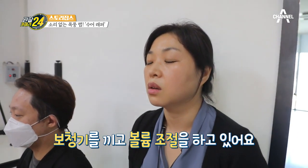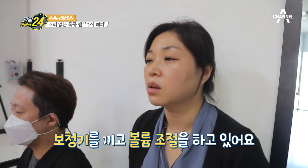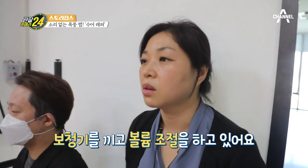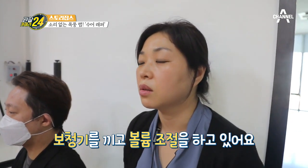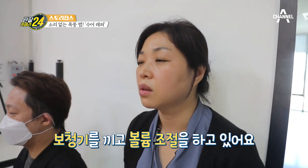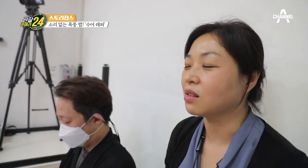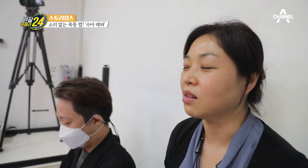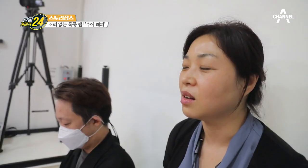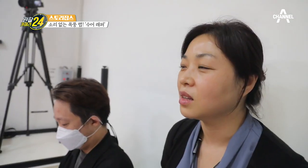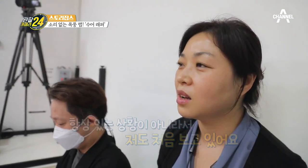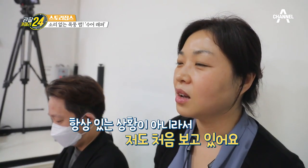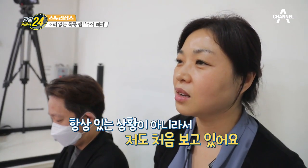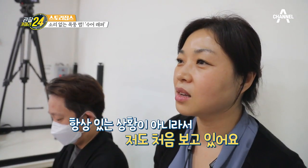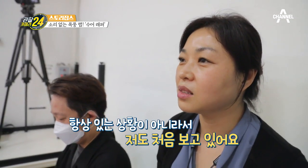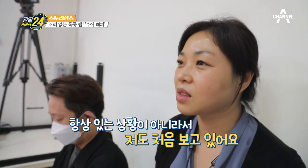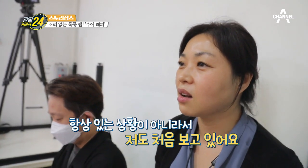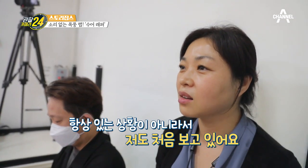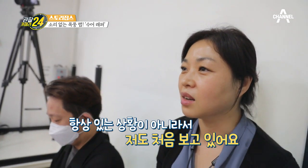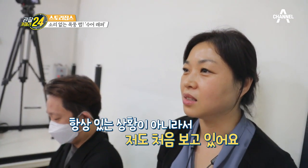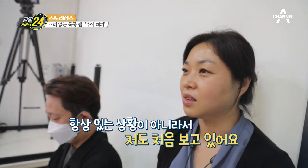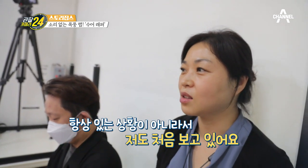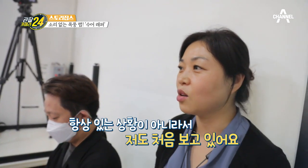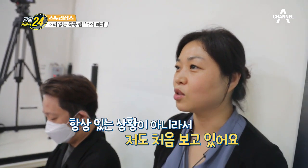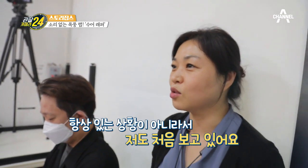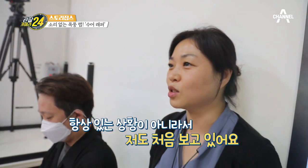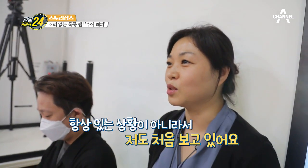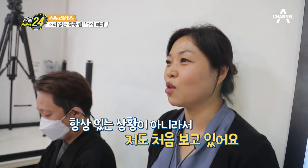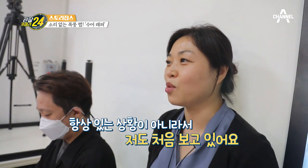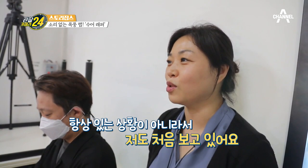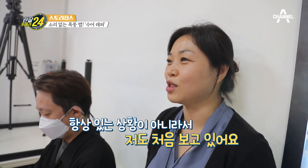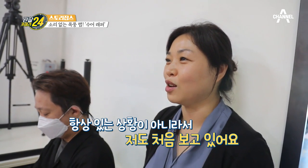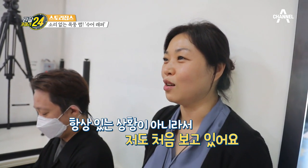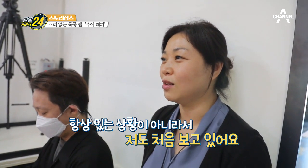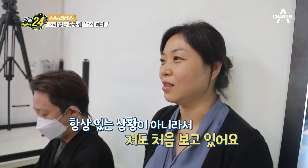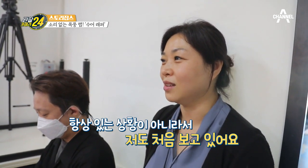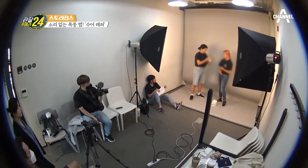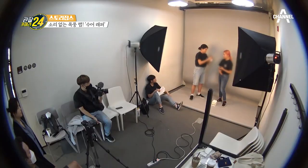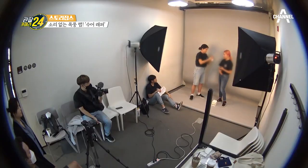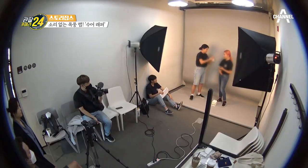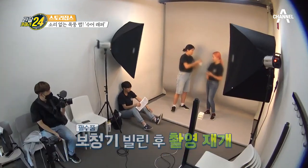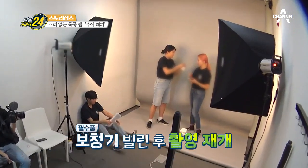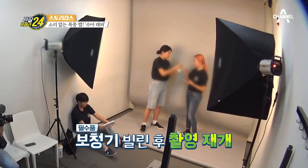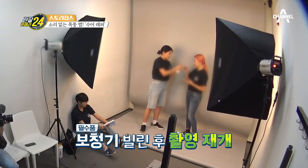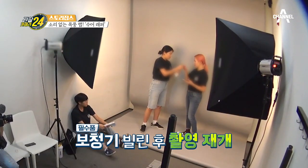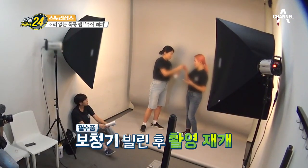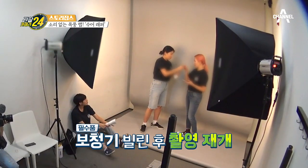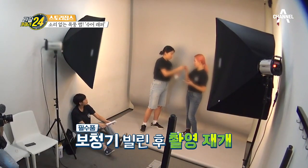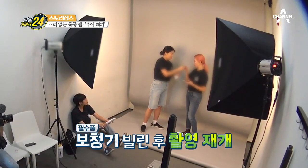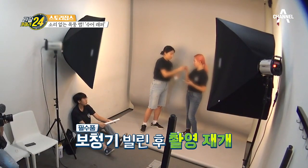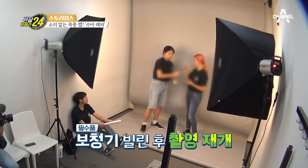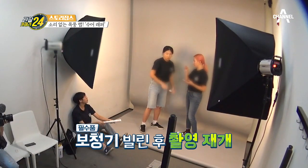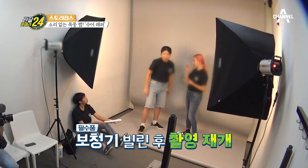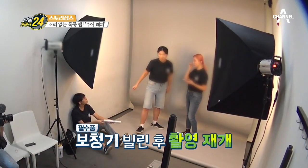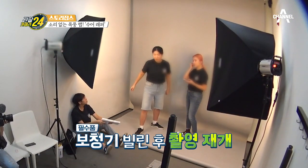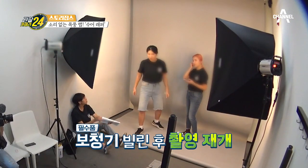있나요? 항상 있는 상황은 아니라서 저도 지금 처음 보고 있어요. 정확한 소리를 들을